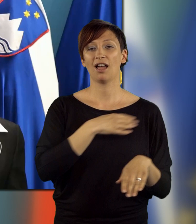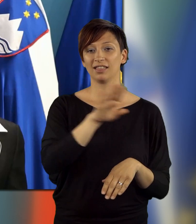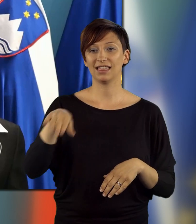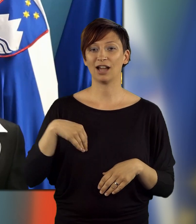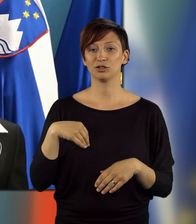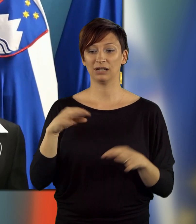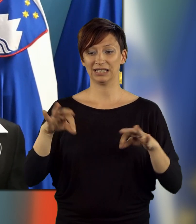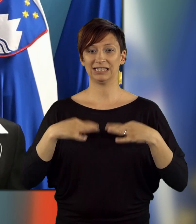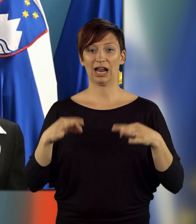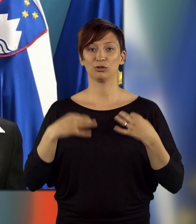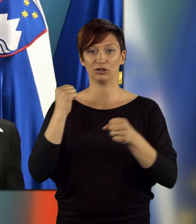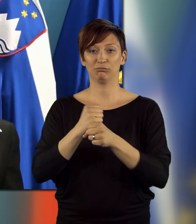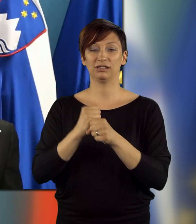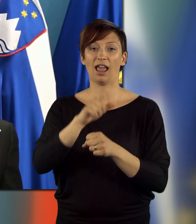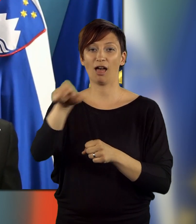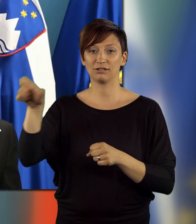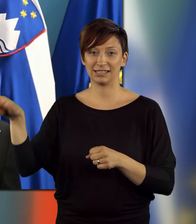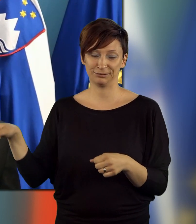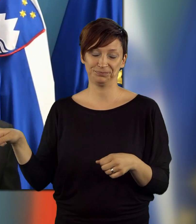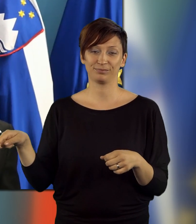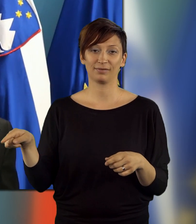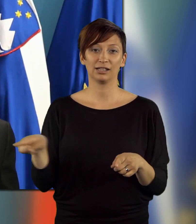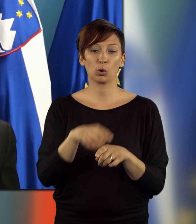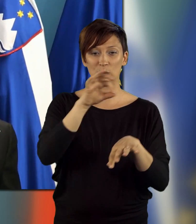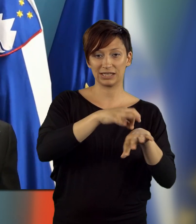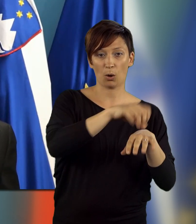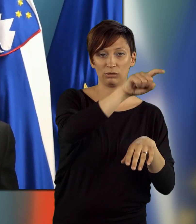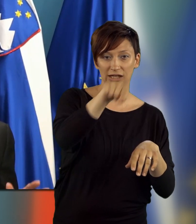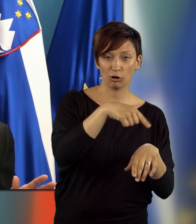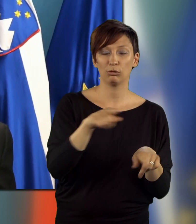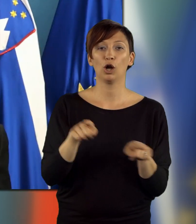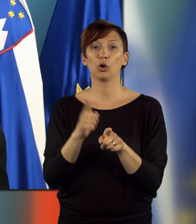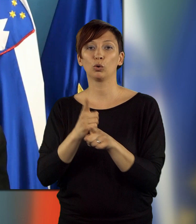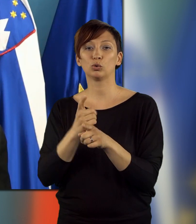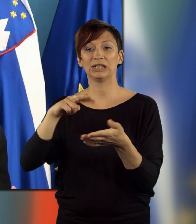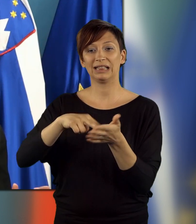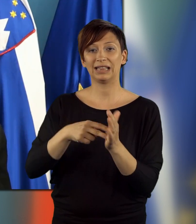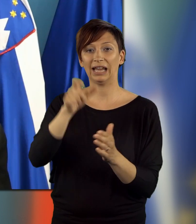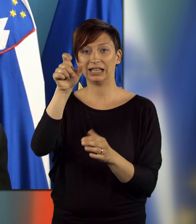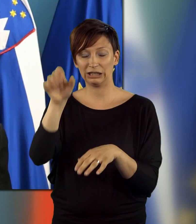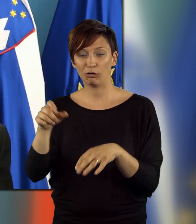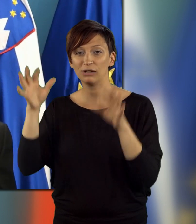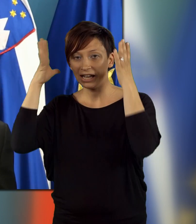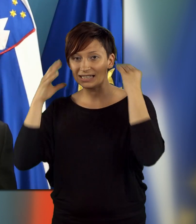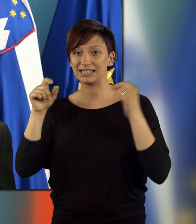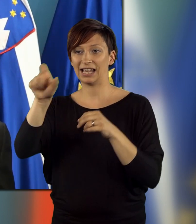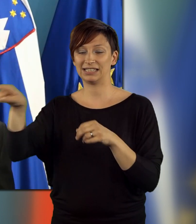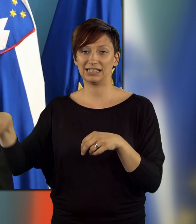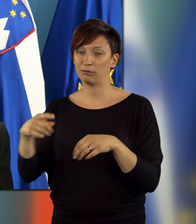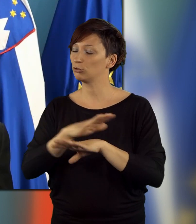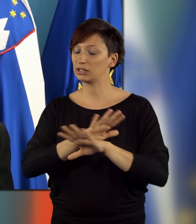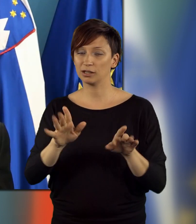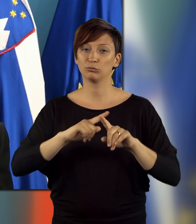našim zdravstvenim delavcem, tako zdravnikom, kot tudi tehnikom, sestram in